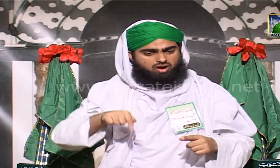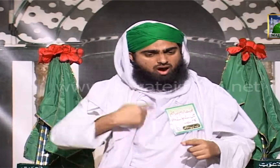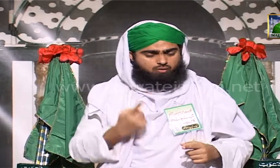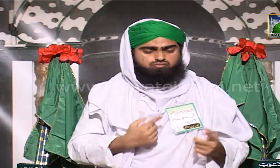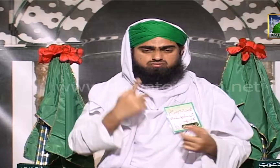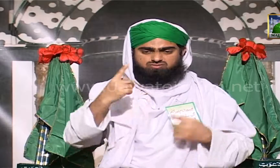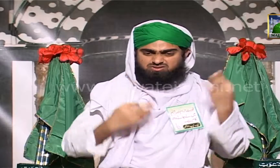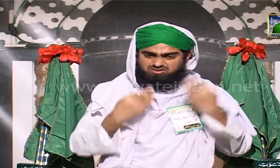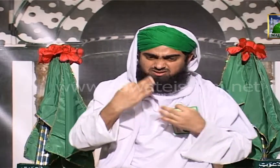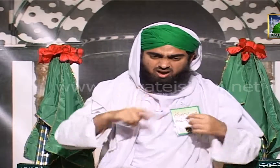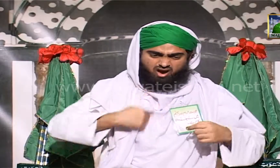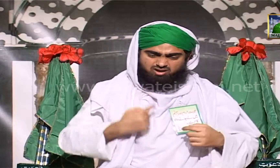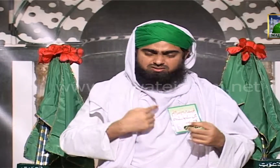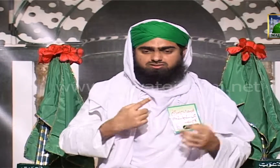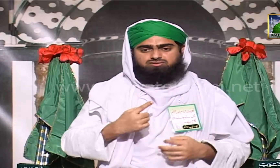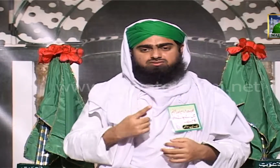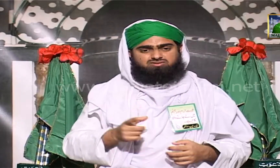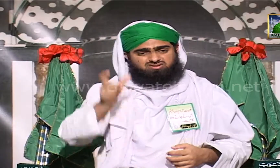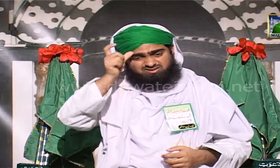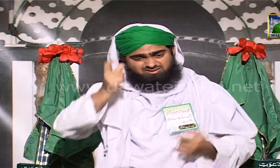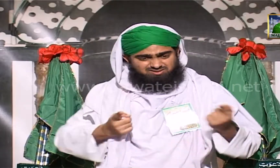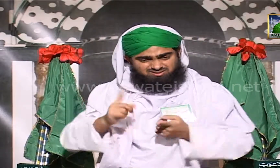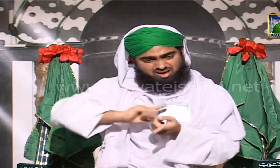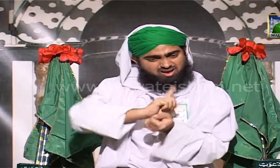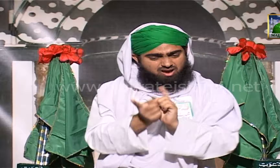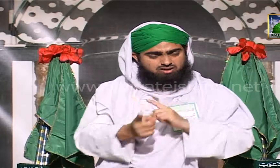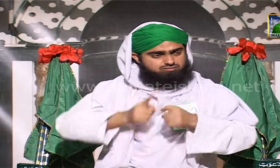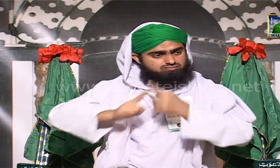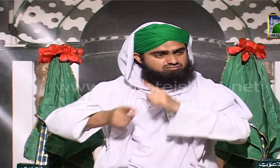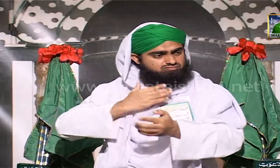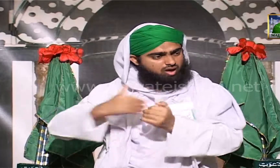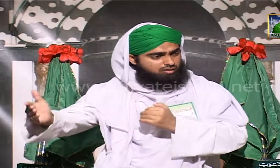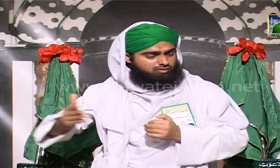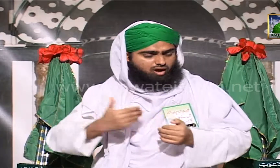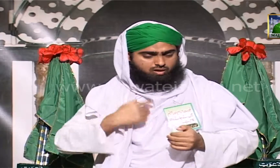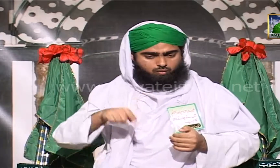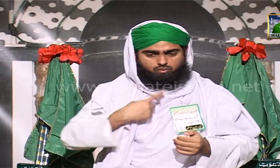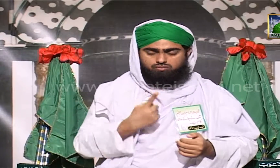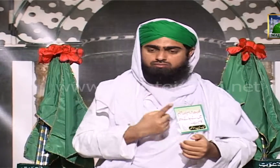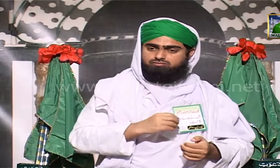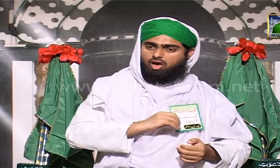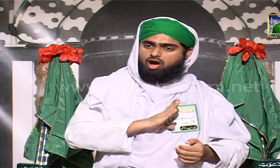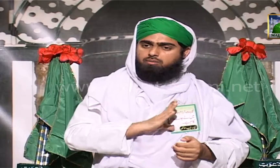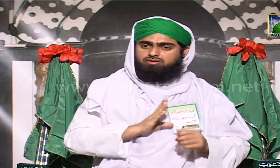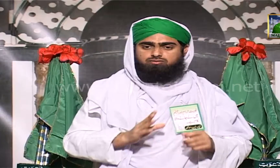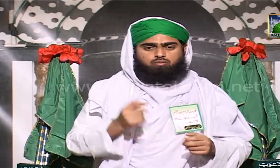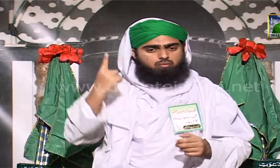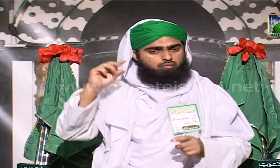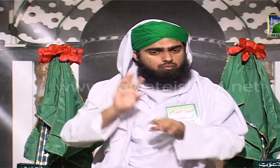ساتھ بہت زیادہ جہاد کیا، چنانچہ ایسے متعدد اقوال آپ کے کتابوں میں ملتے ہیں